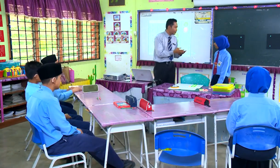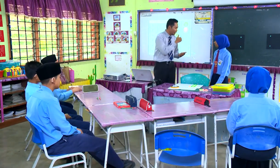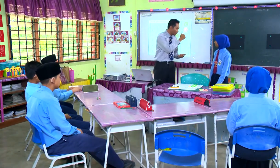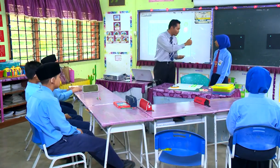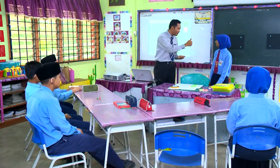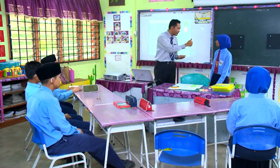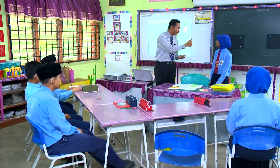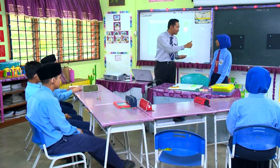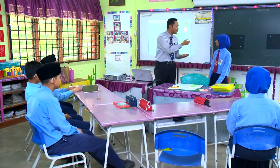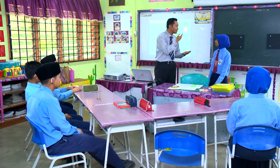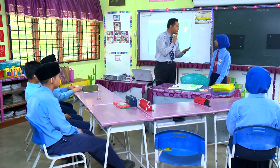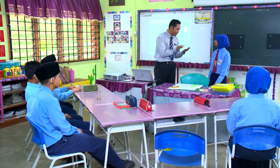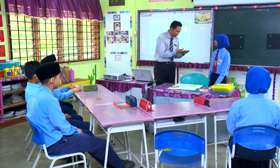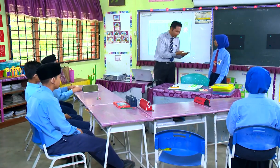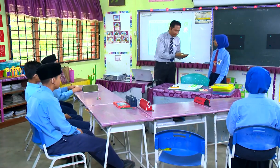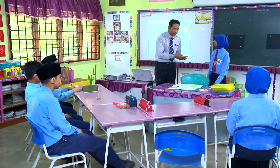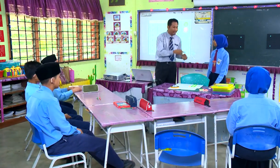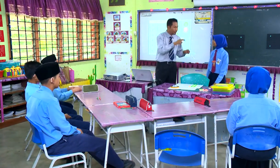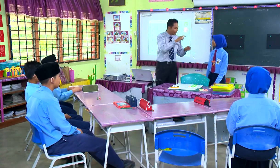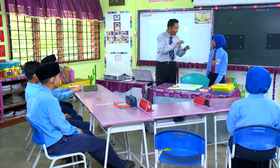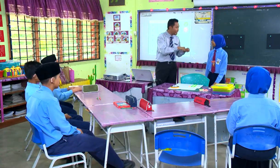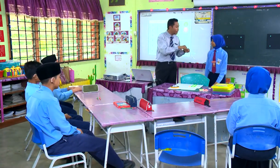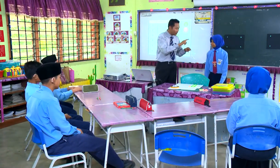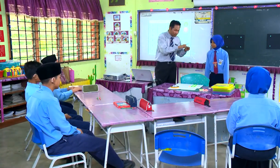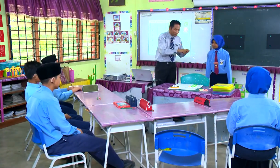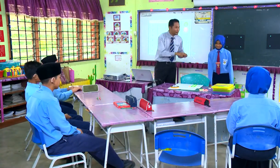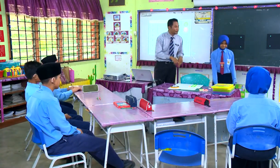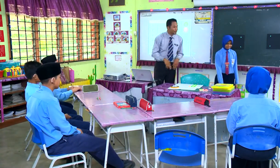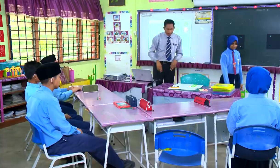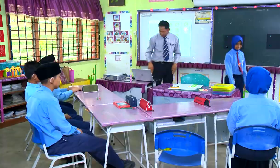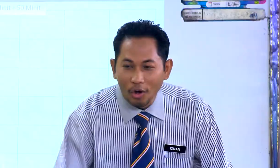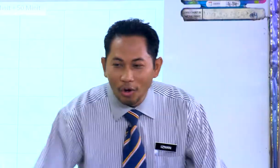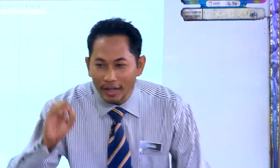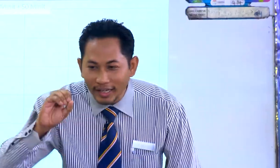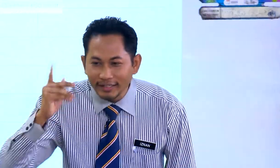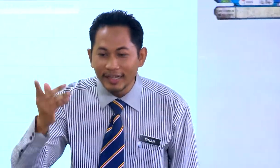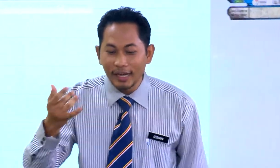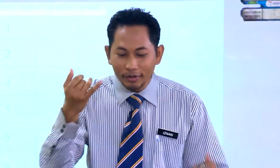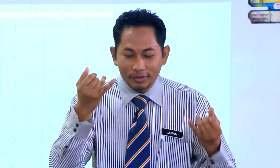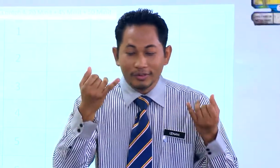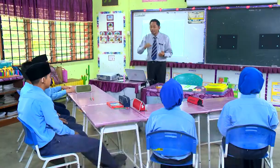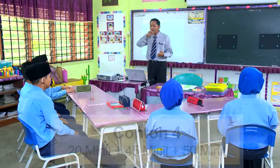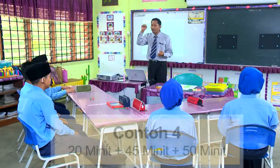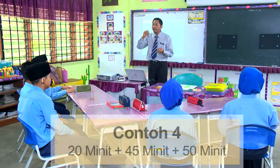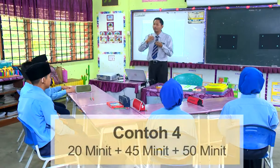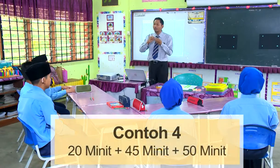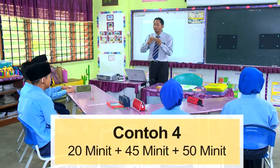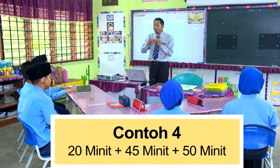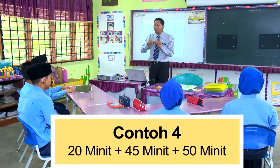Bagus Kamalia. Terima kasih. Okey, boleh duduk. Okey, sekarang soalan nombor